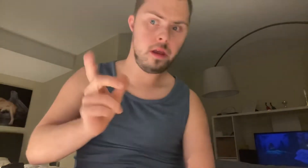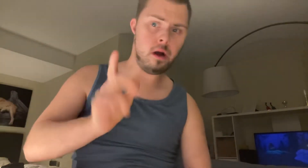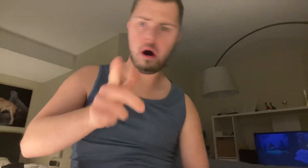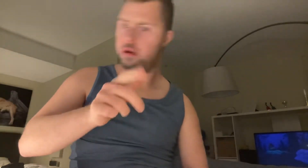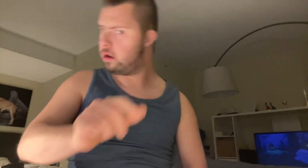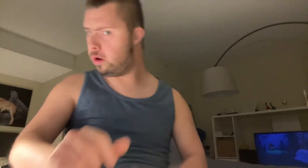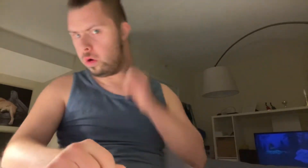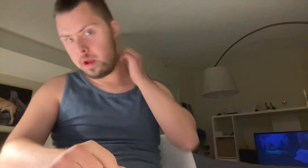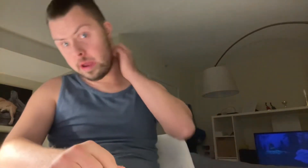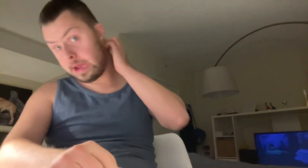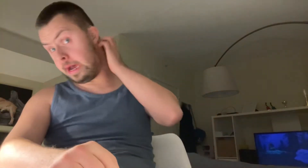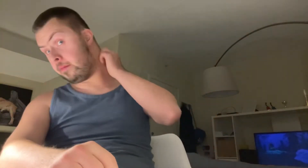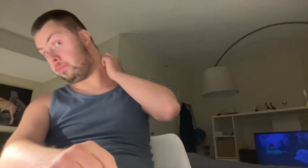Ja, jo.